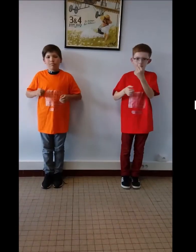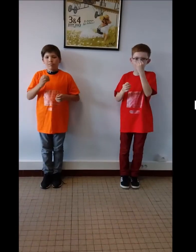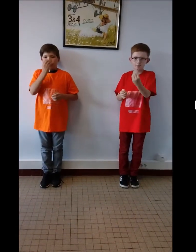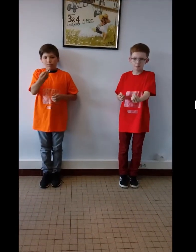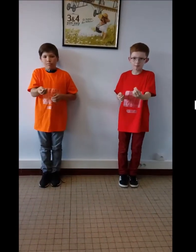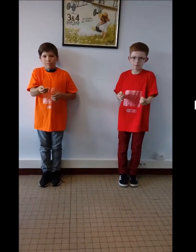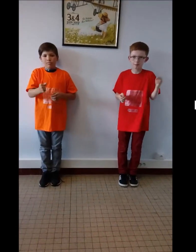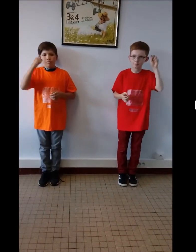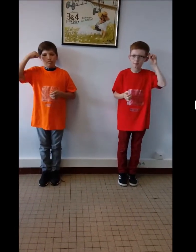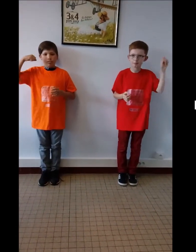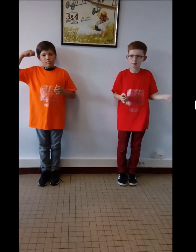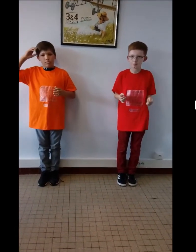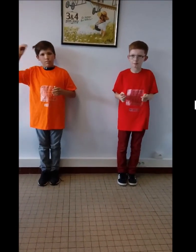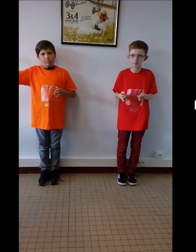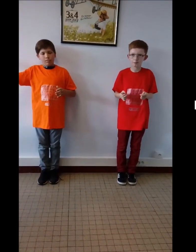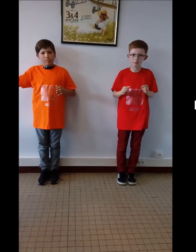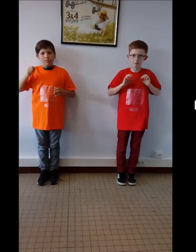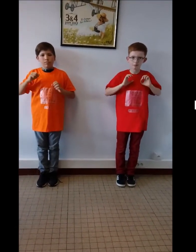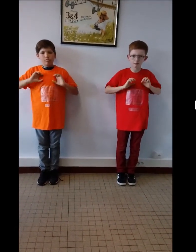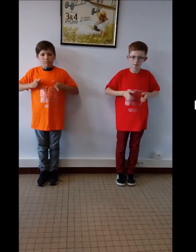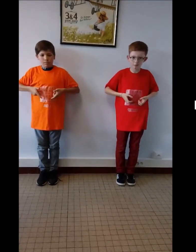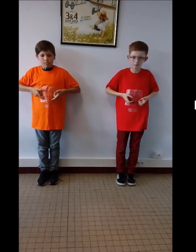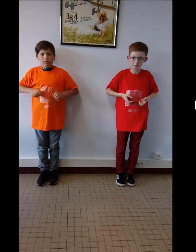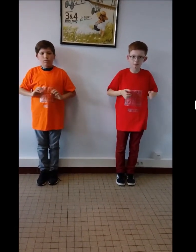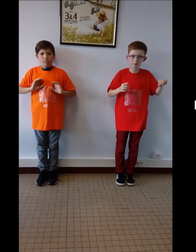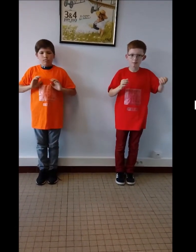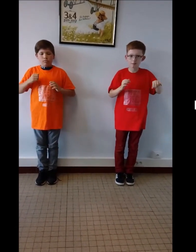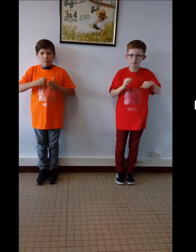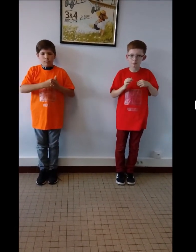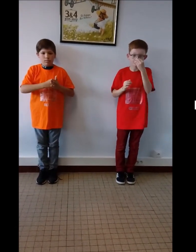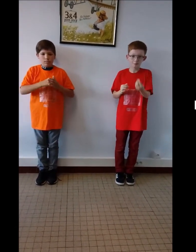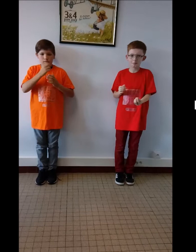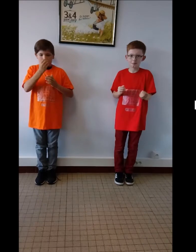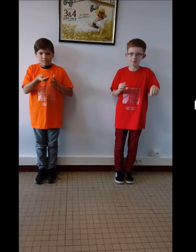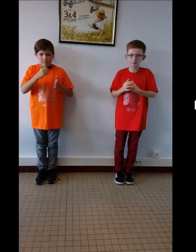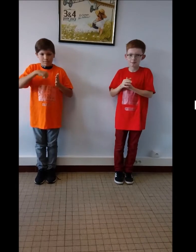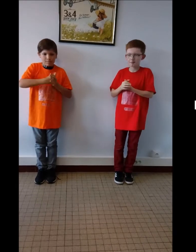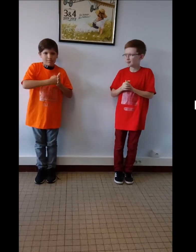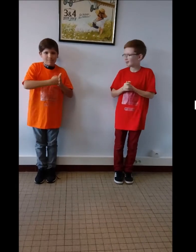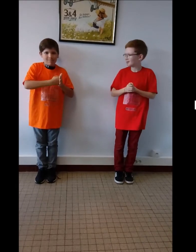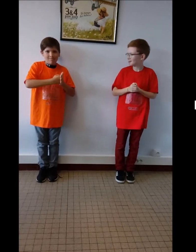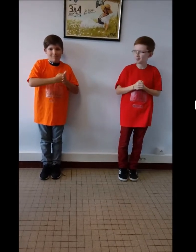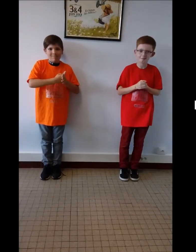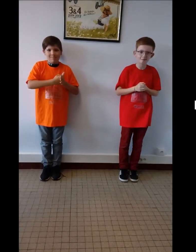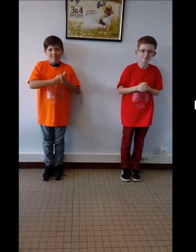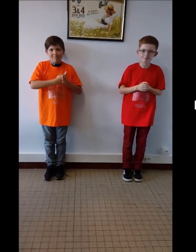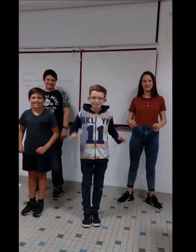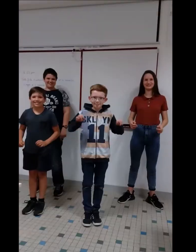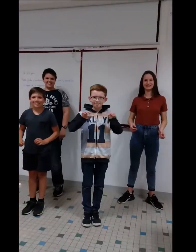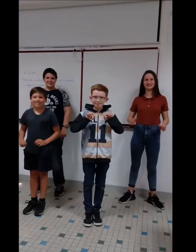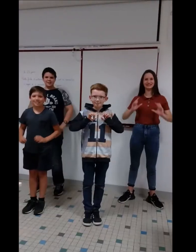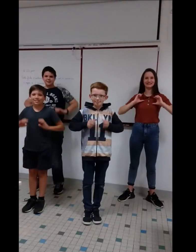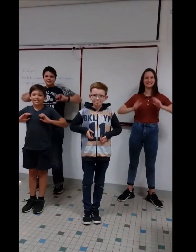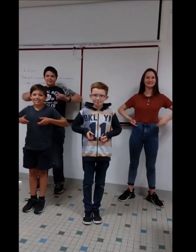Pour louper l'école, je ferai n'importe quoi. Pour louper l'école, moi j'irai jusqu'où? Pour